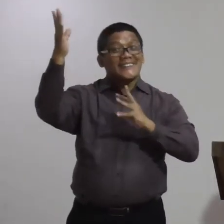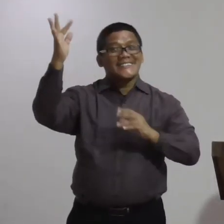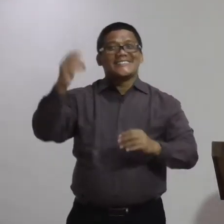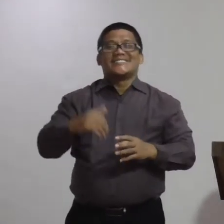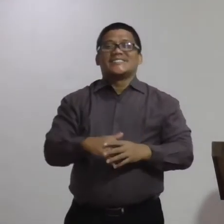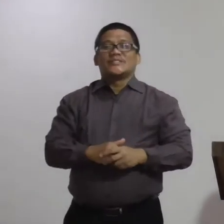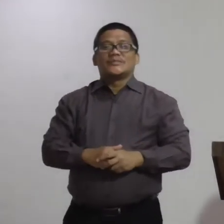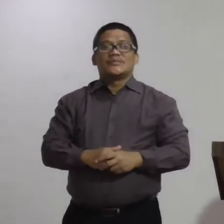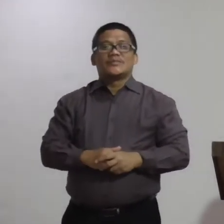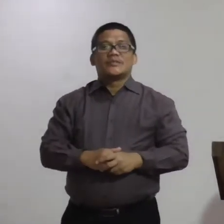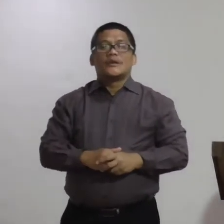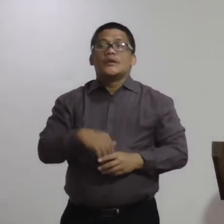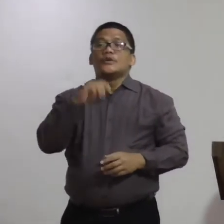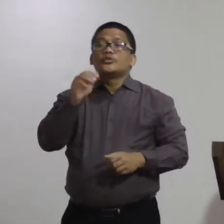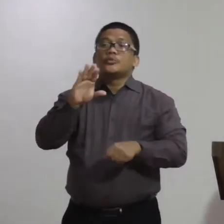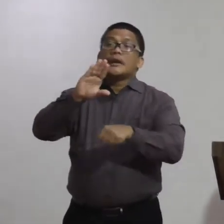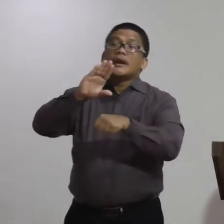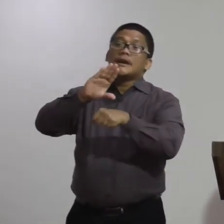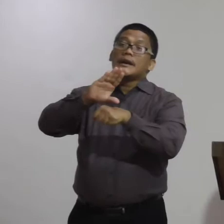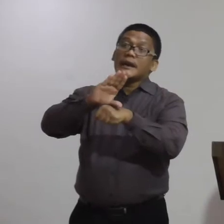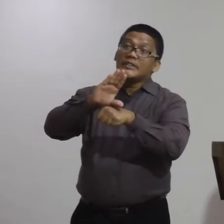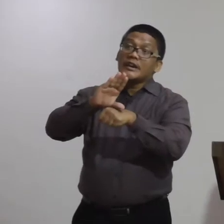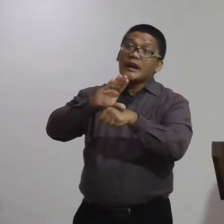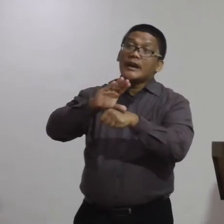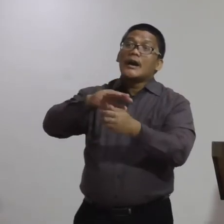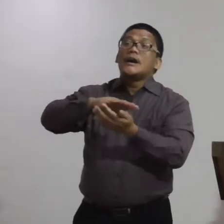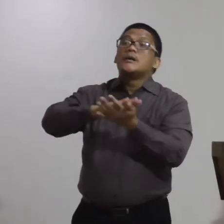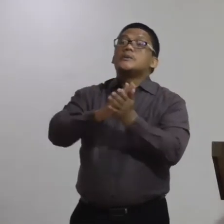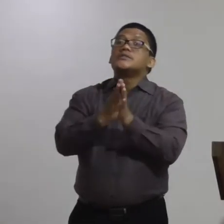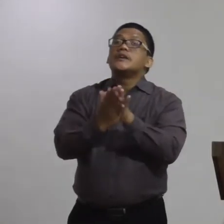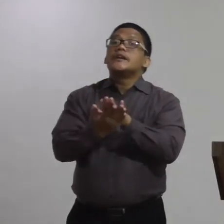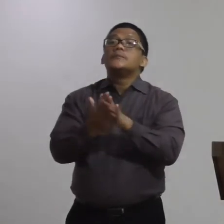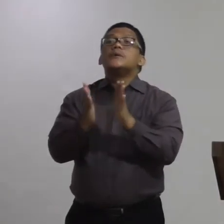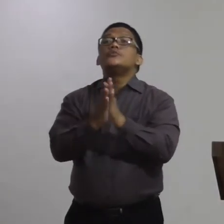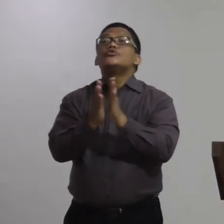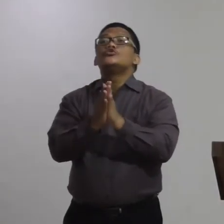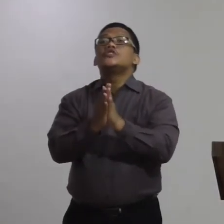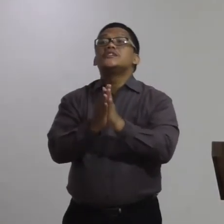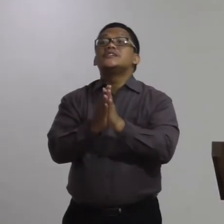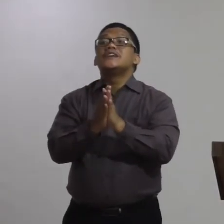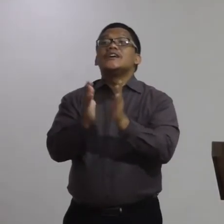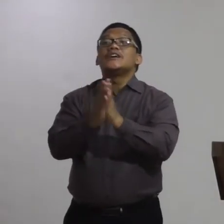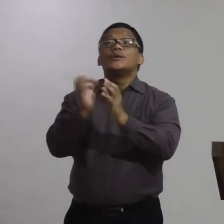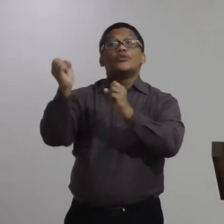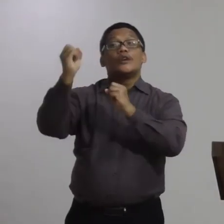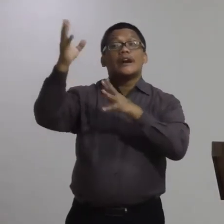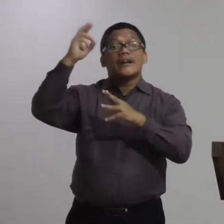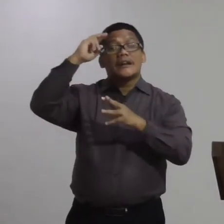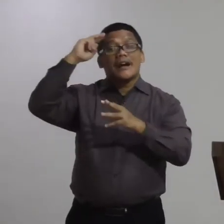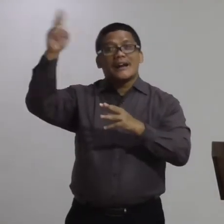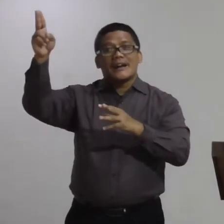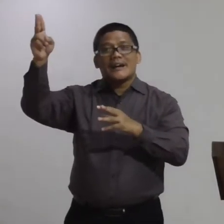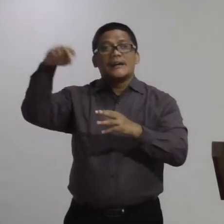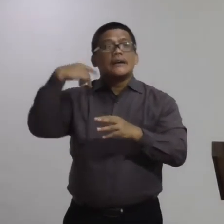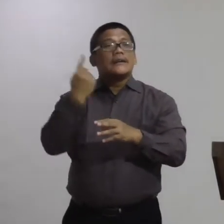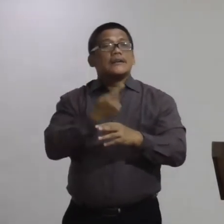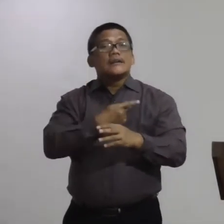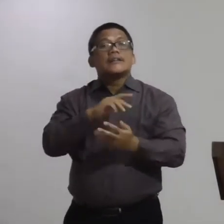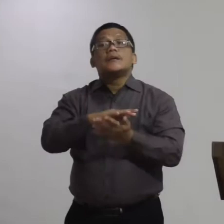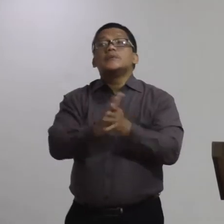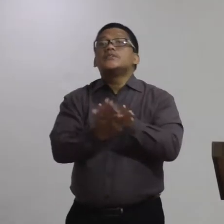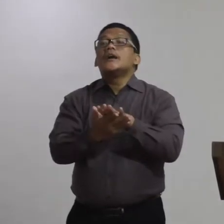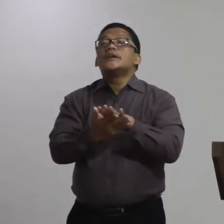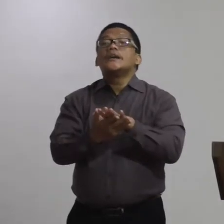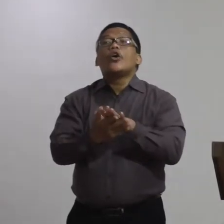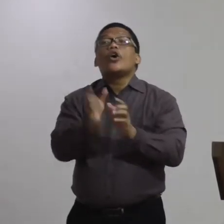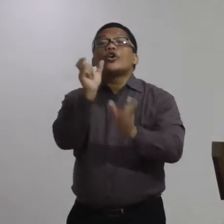Maka dikatakan supaya gereja menjadi puji-pujian bagi kemuliaan Allah. Nah, supaya kita semua menjadi puji-pujian bagi